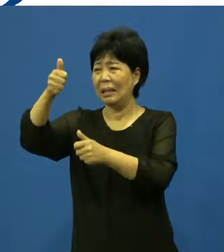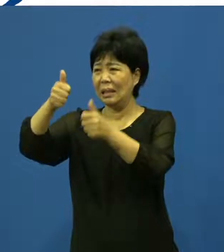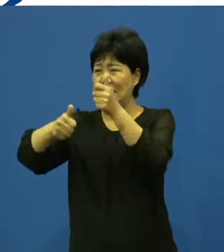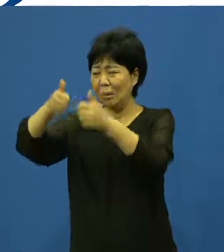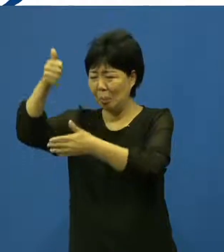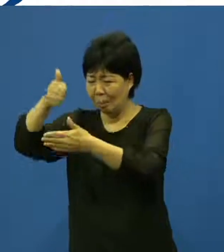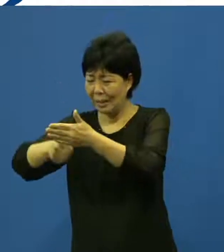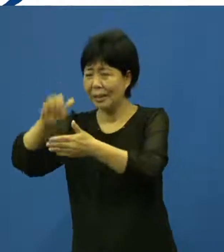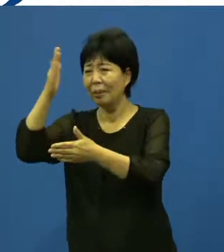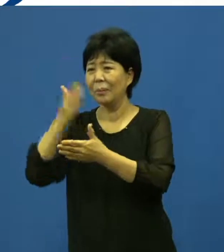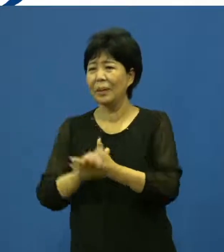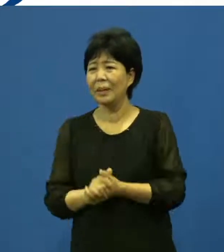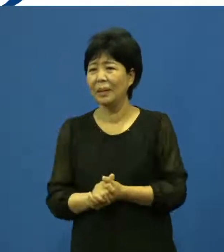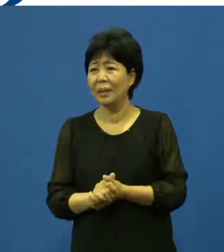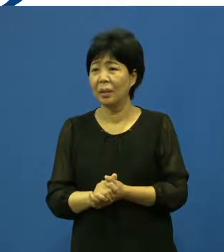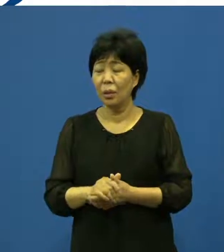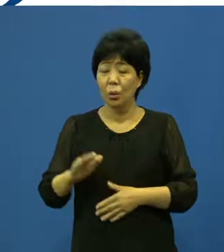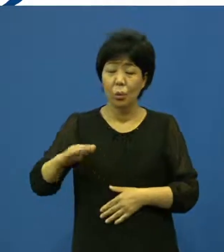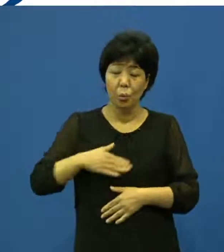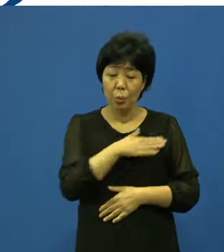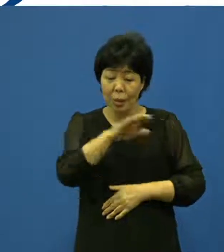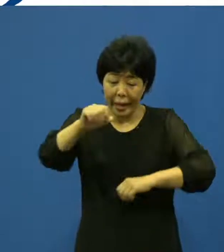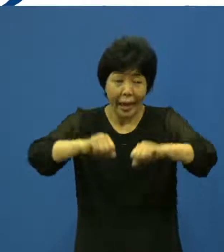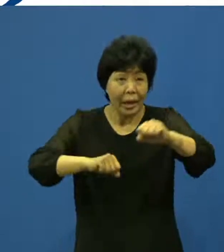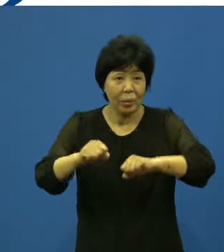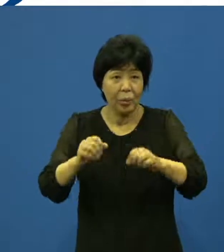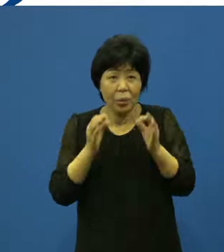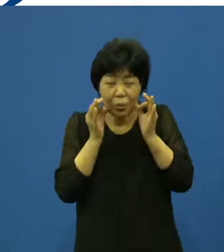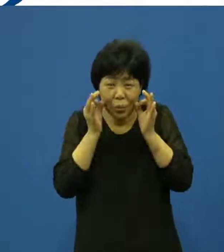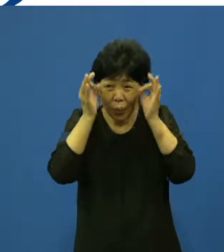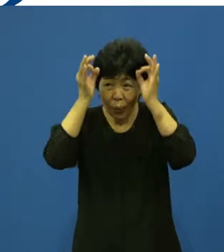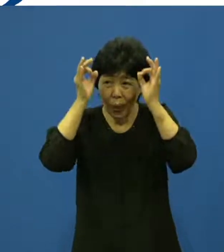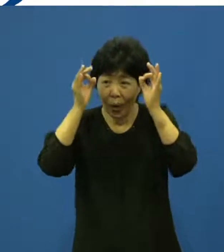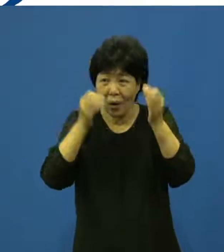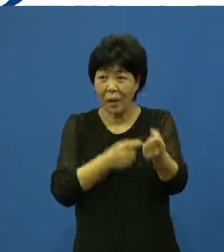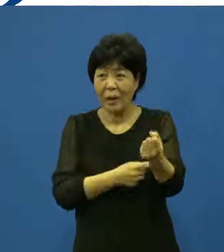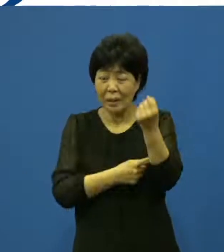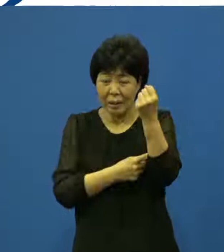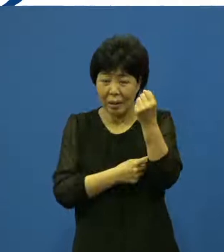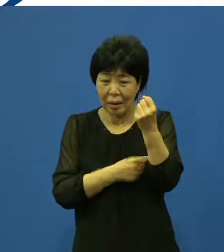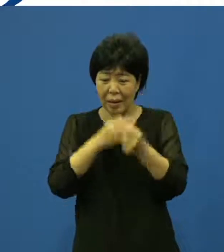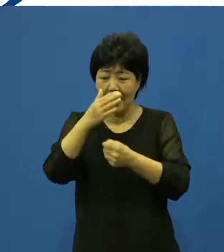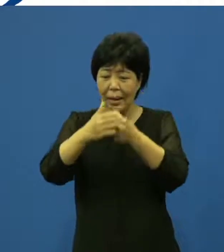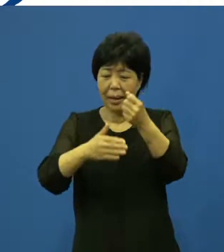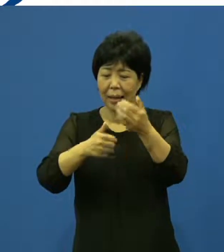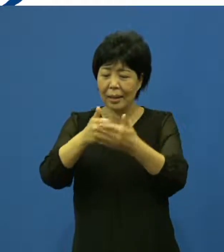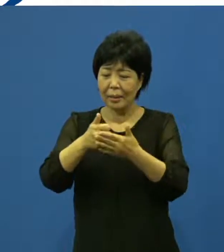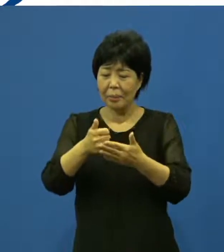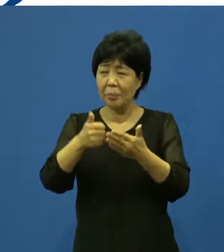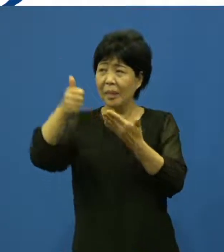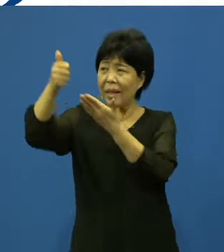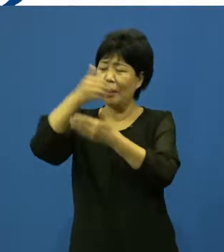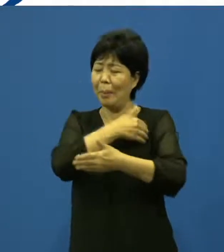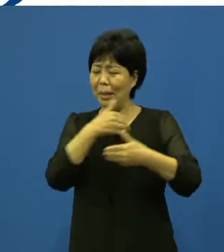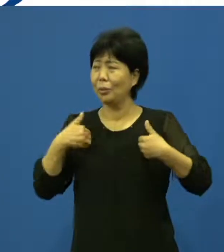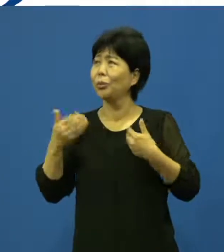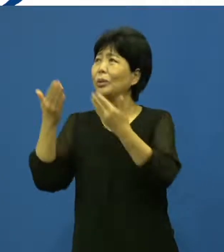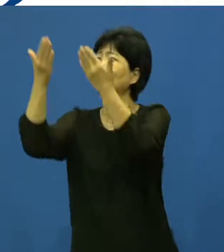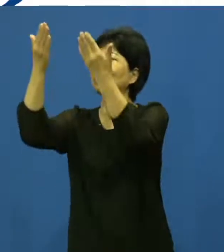여러분, 우리의 어떤 행위도, 어떤 노력도, 우리의 열심도 하나님을 만족시킬 수 있는 데는 불가능해요.